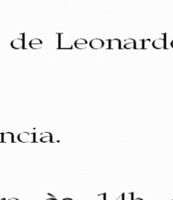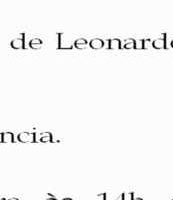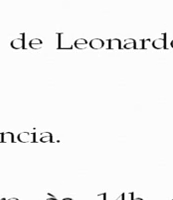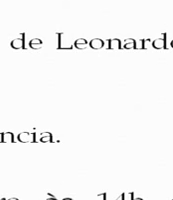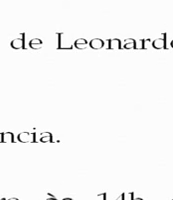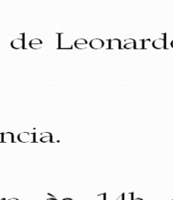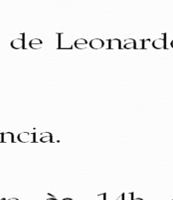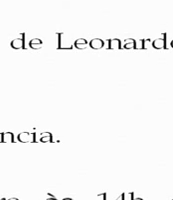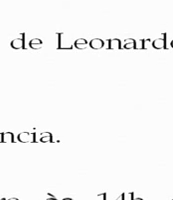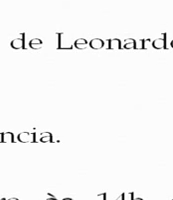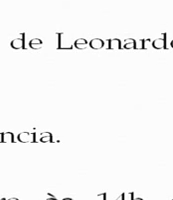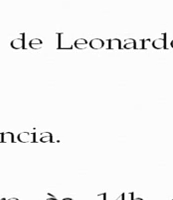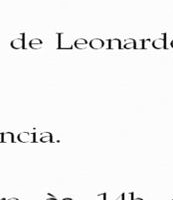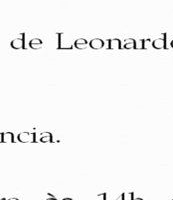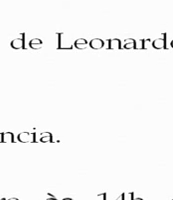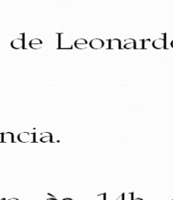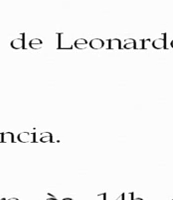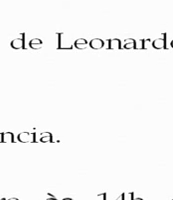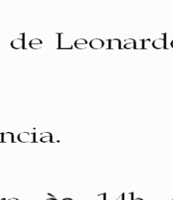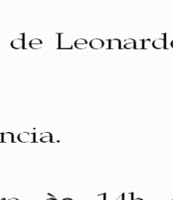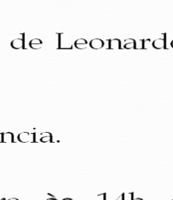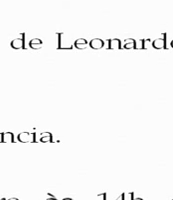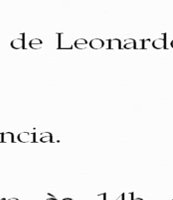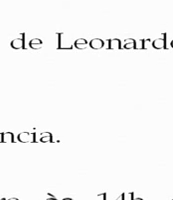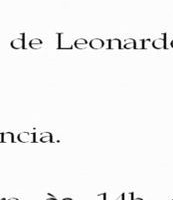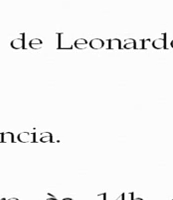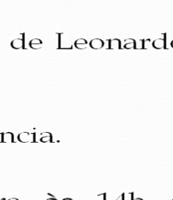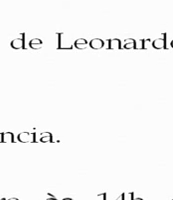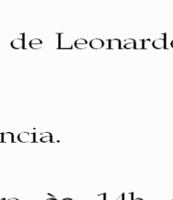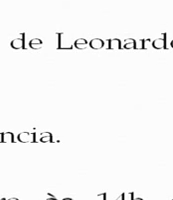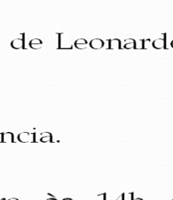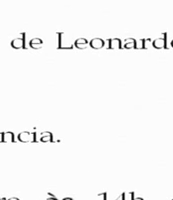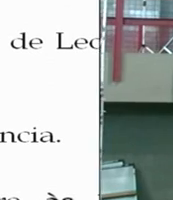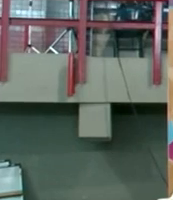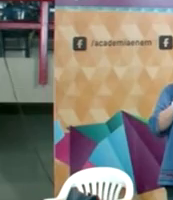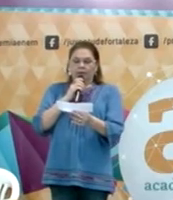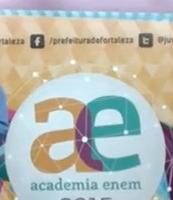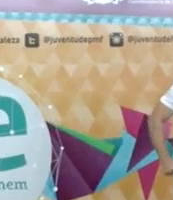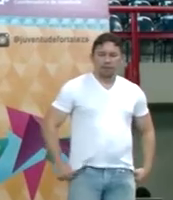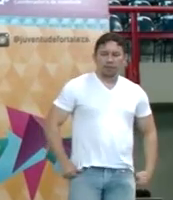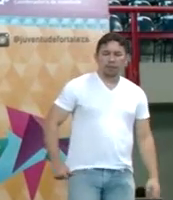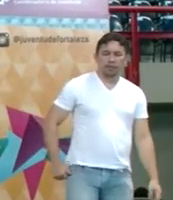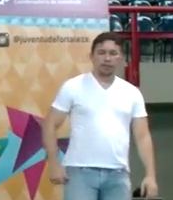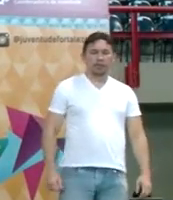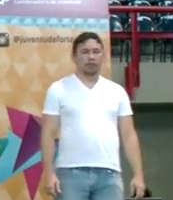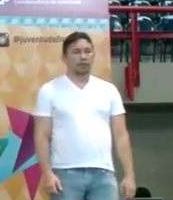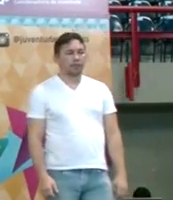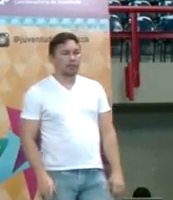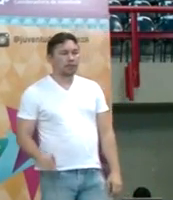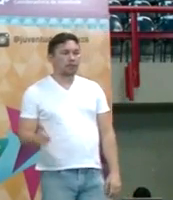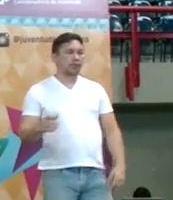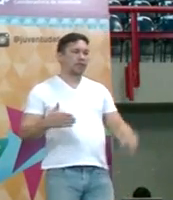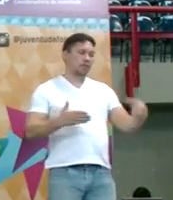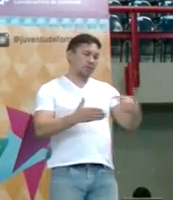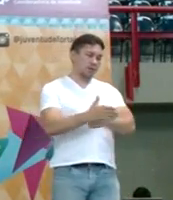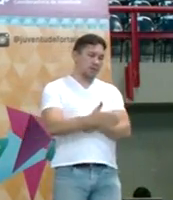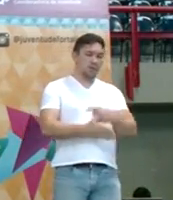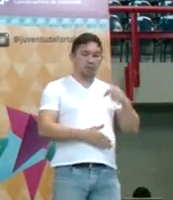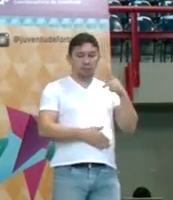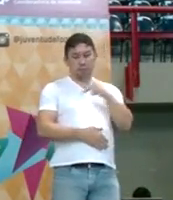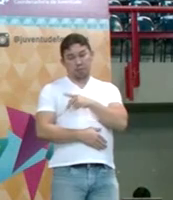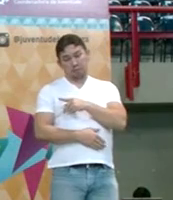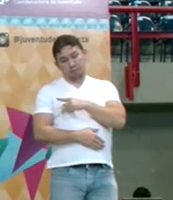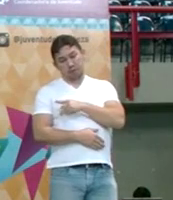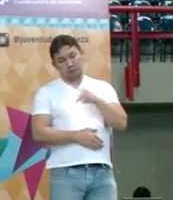primeira. Vamos lá. Respondendo outras indagações antes de ir para a 6ª questão. Professora, se o título começa